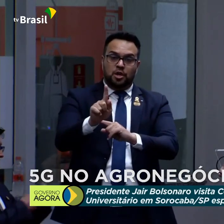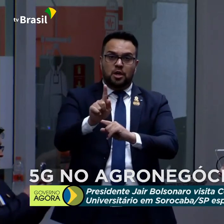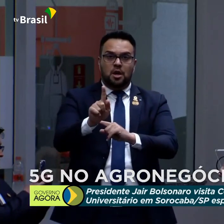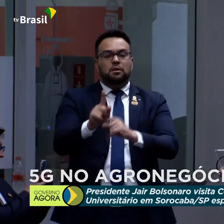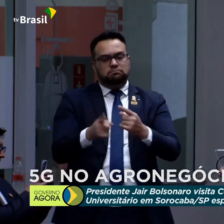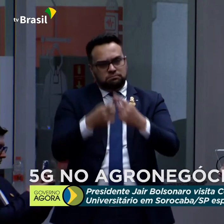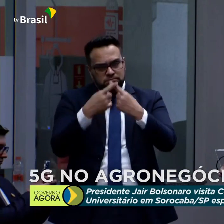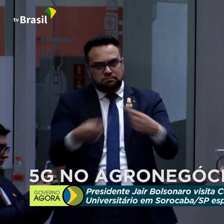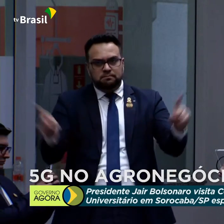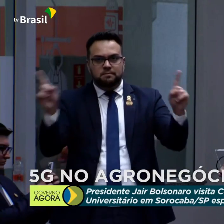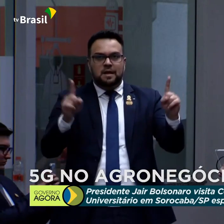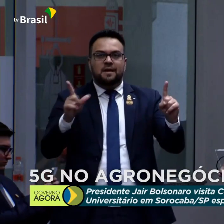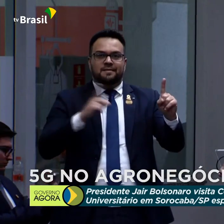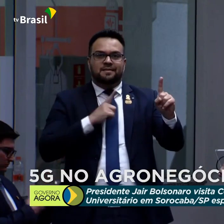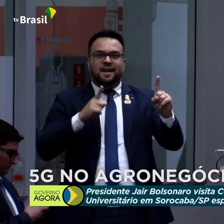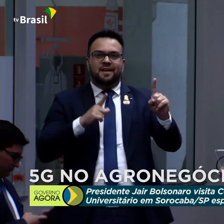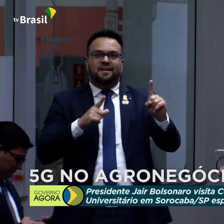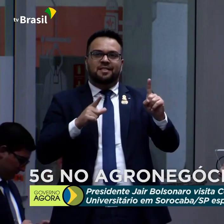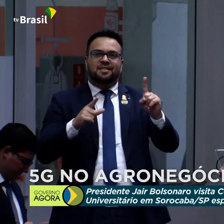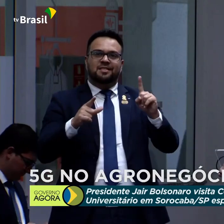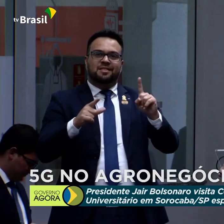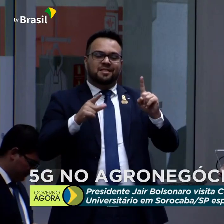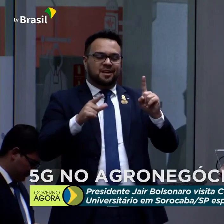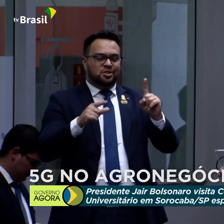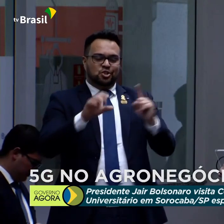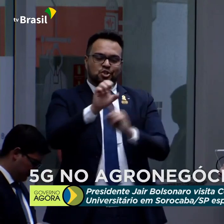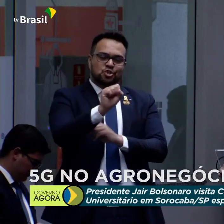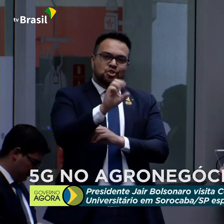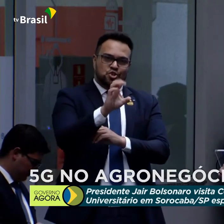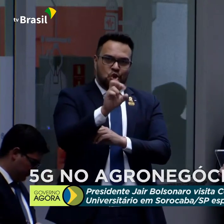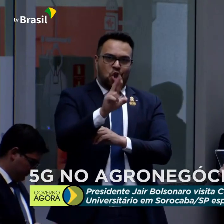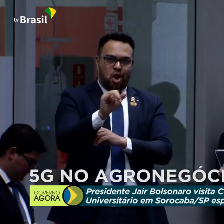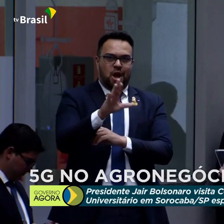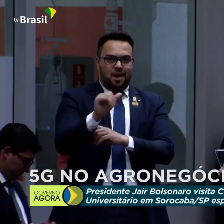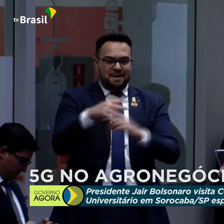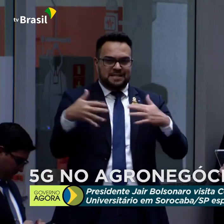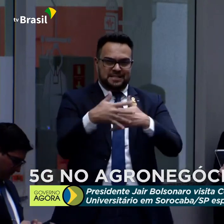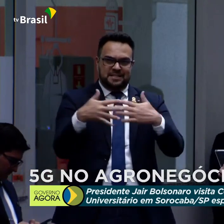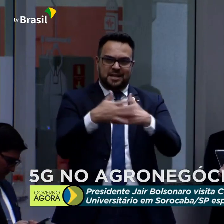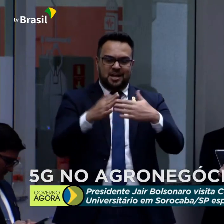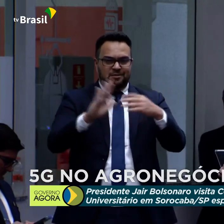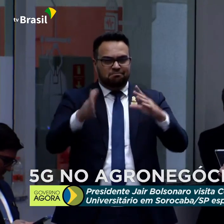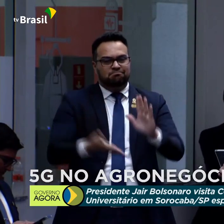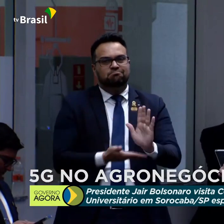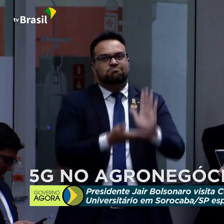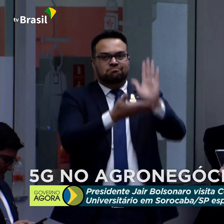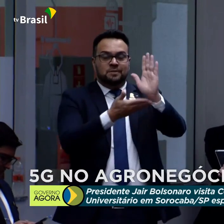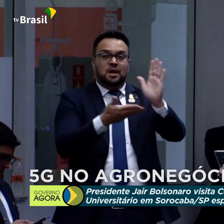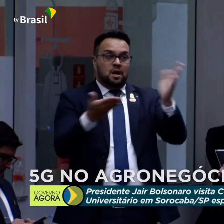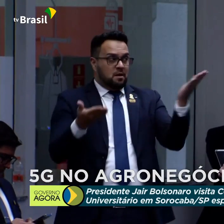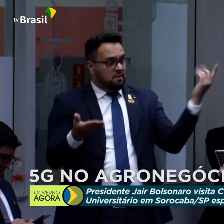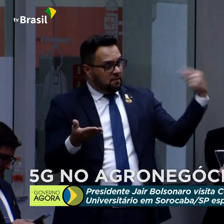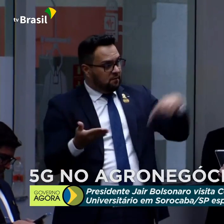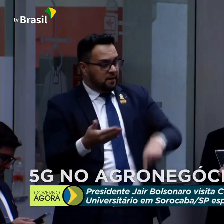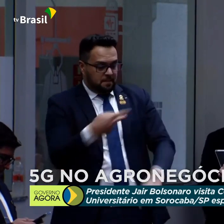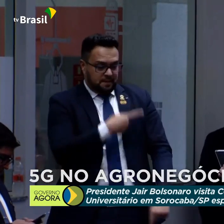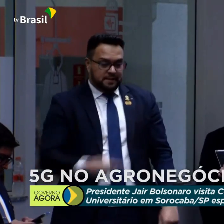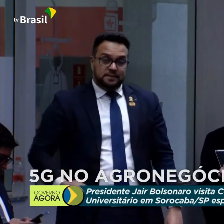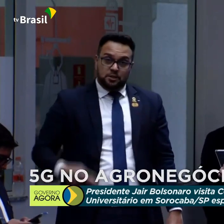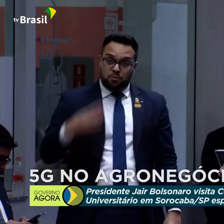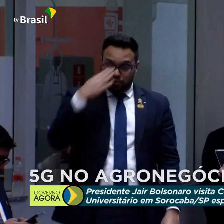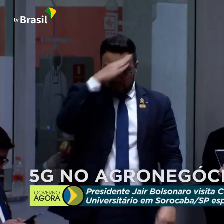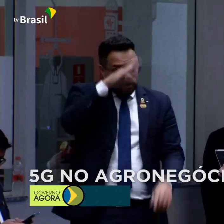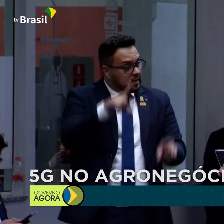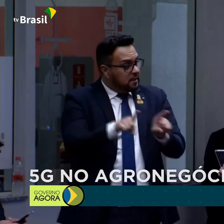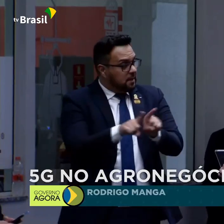novamente num lugar de destaque. Então, eu agradeço a participação de todos, mais uma vez, a vinda do nosso presidente aqui, e